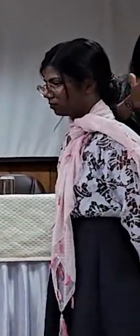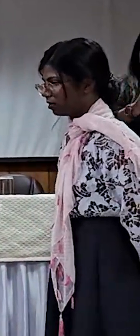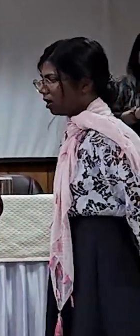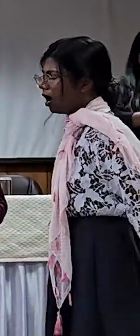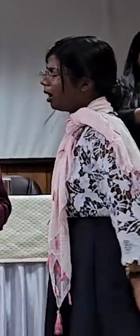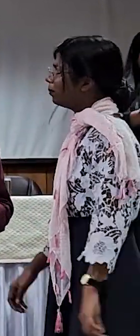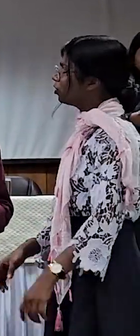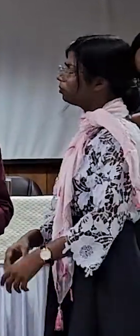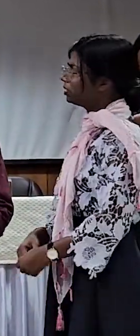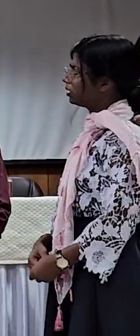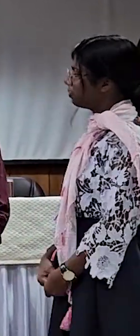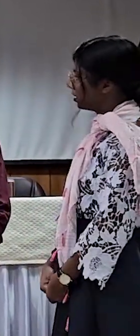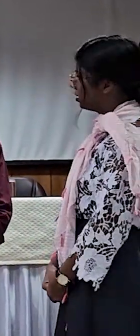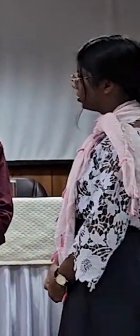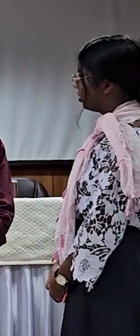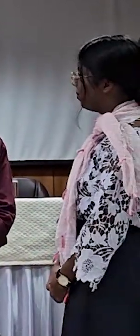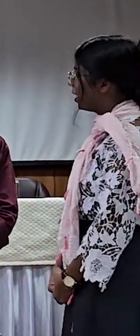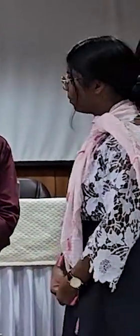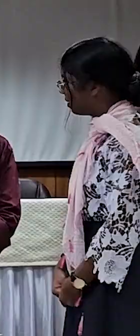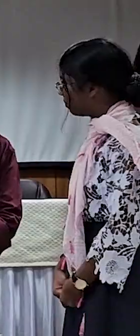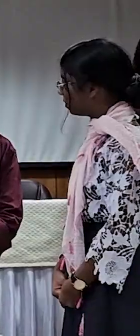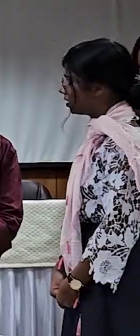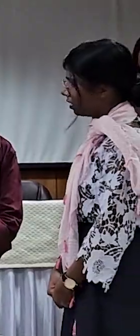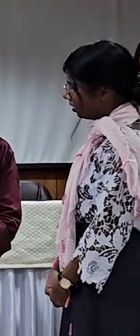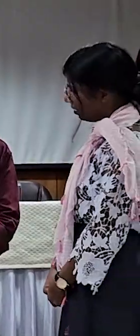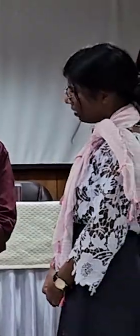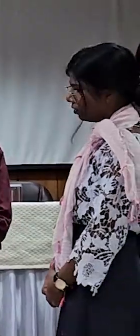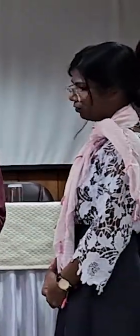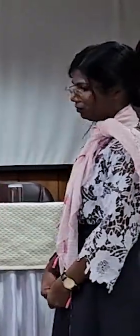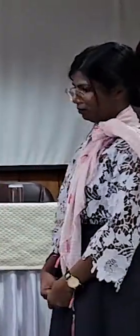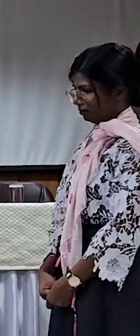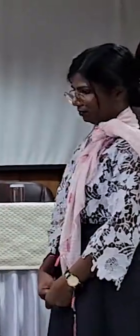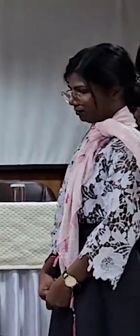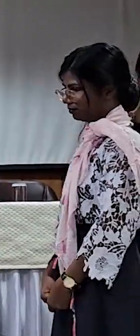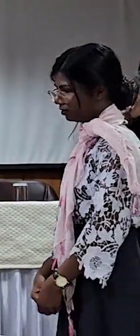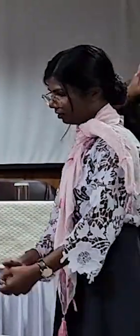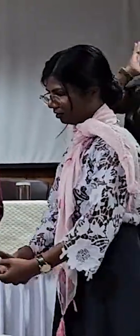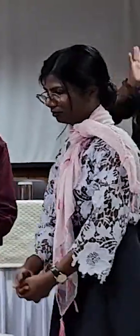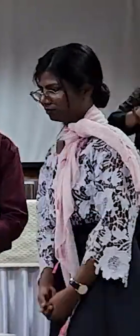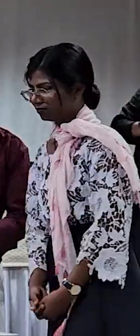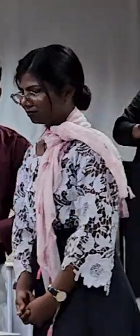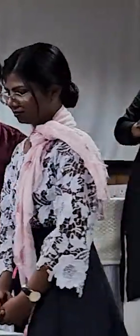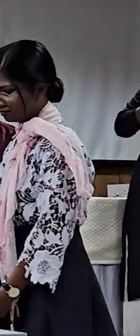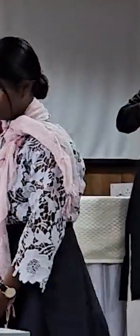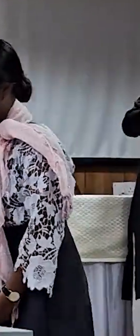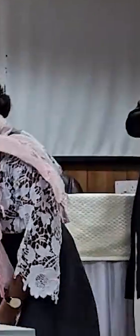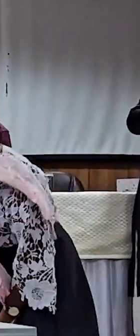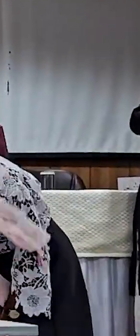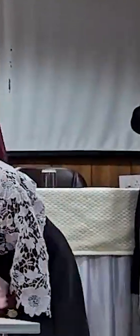ना। आप बिल्कुल भी चिंता मत कीजिए, मैं यहाँ पे आपकी मदद के लिए ही आई हूँ। आइए, आपको हेलन से मिलवाते हैं।